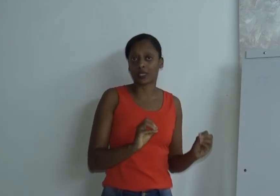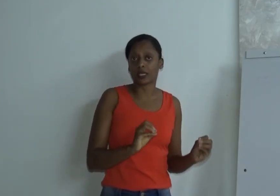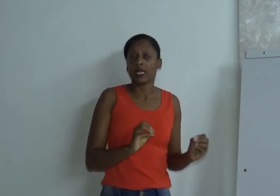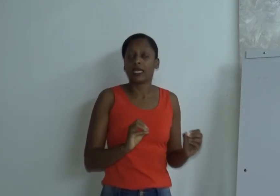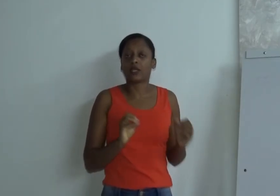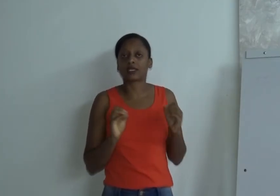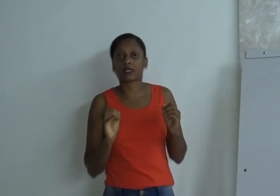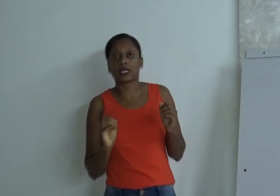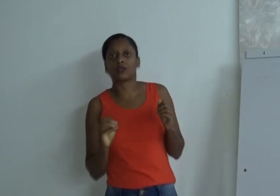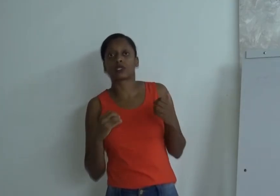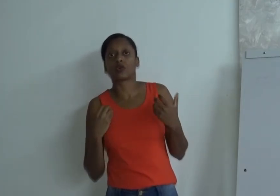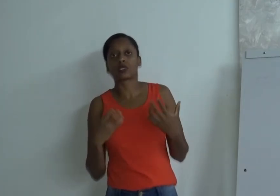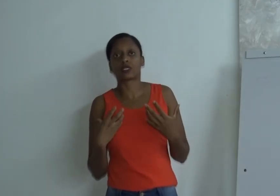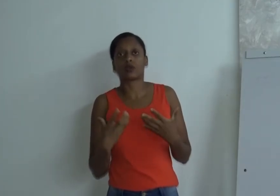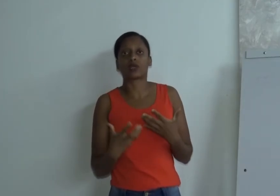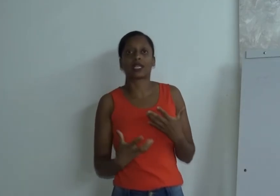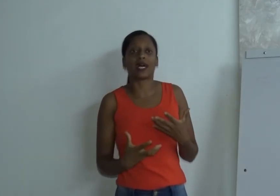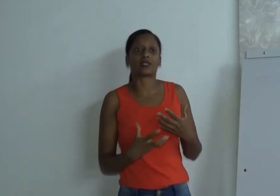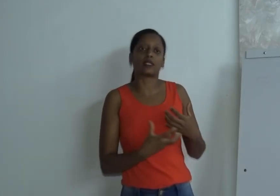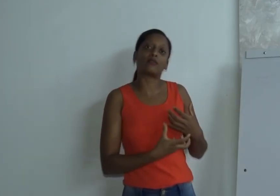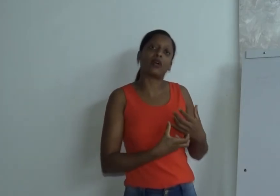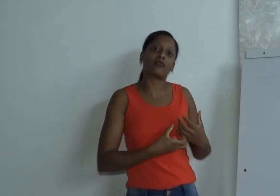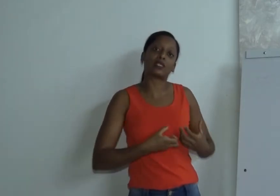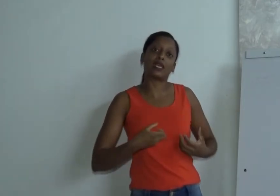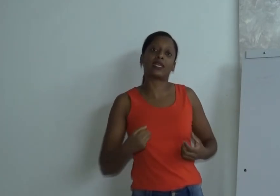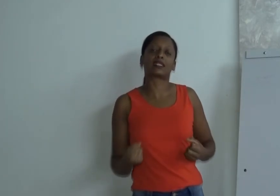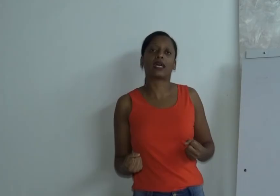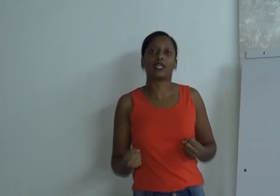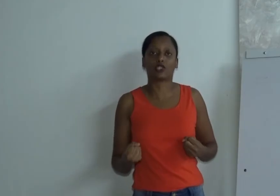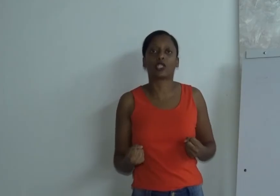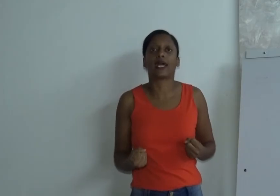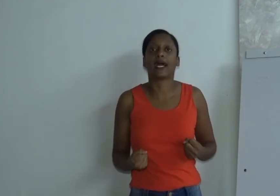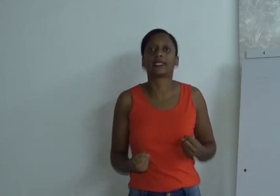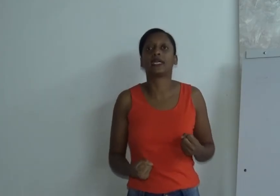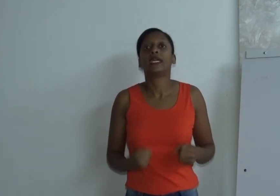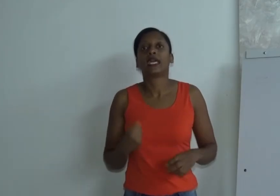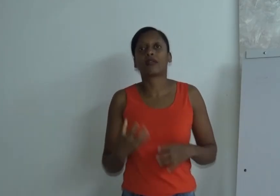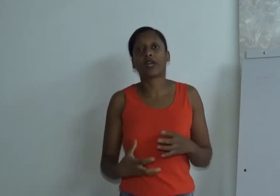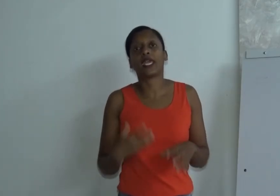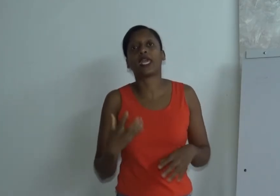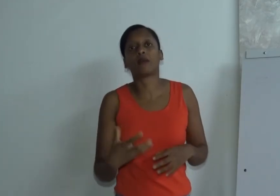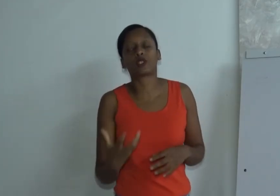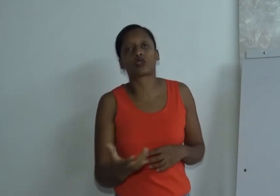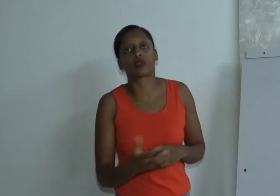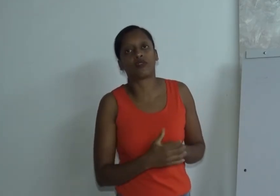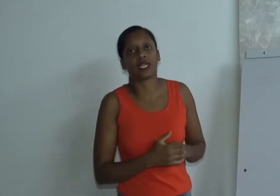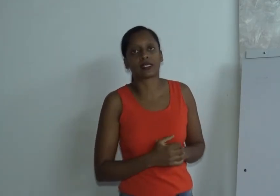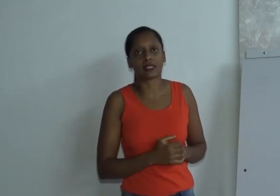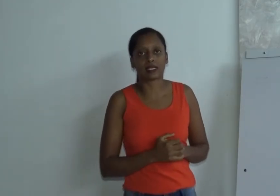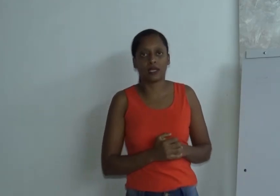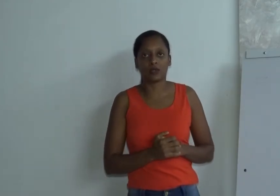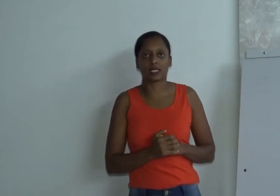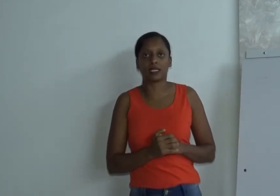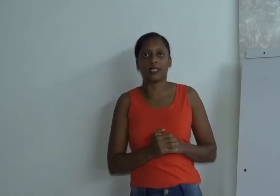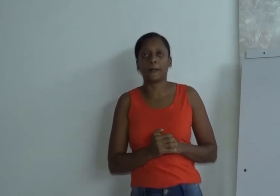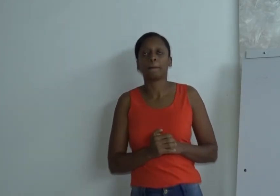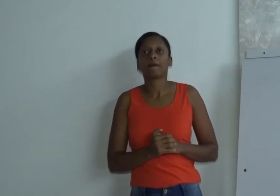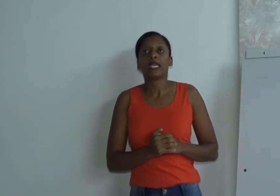osteoclastos. Então, essas células osteoclastas, ela vai fazer essa retirada, ela vai reabsorver essas células ali. E